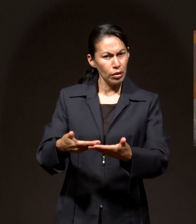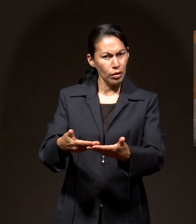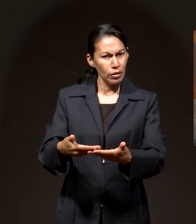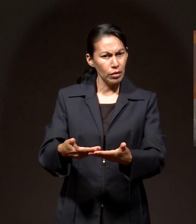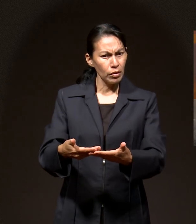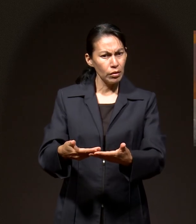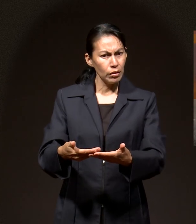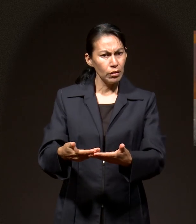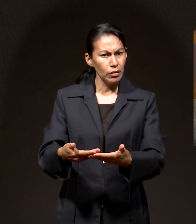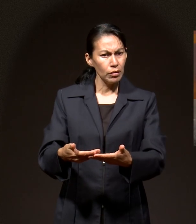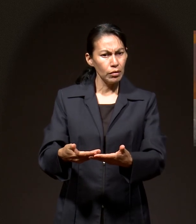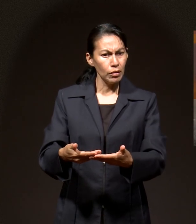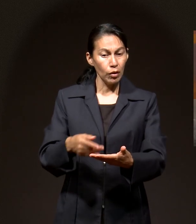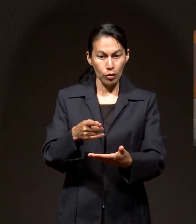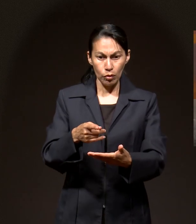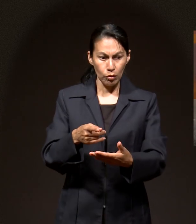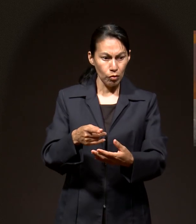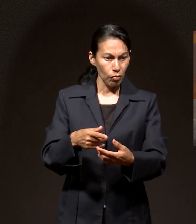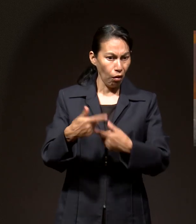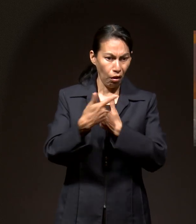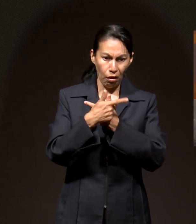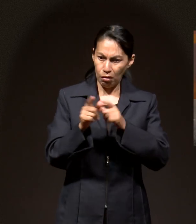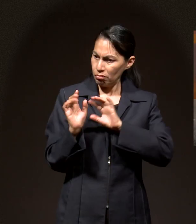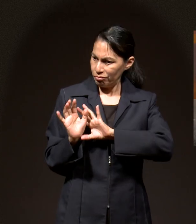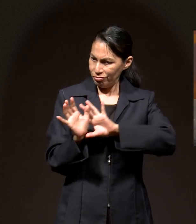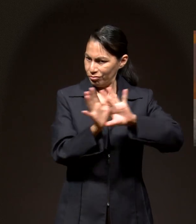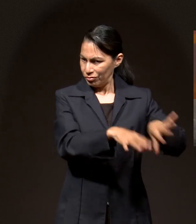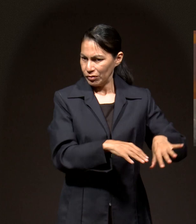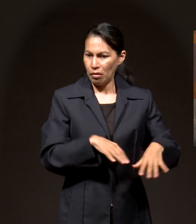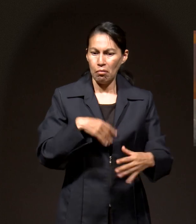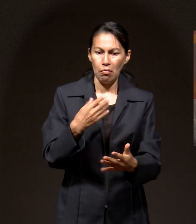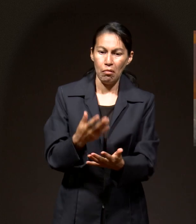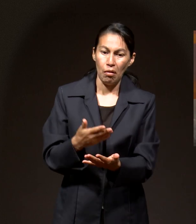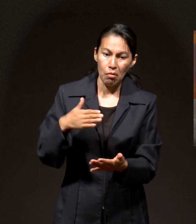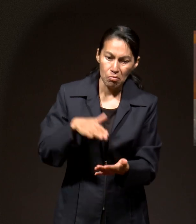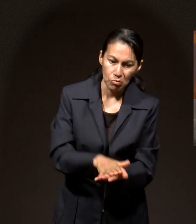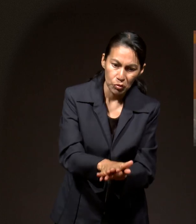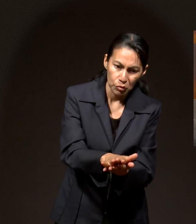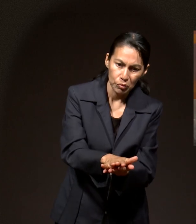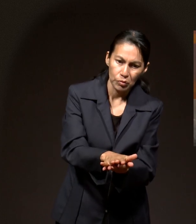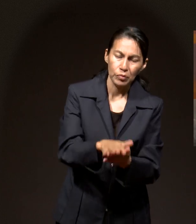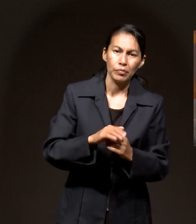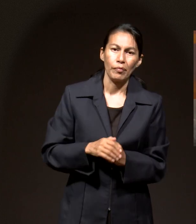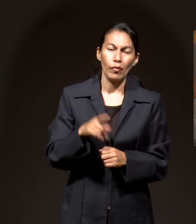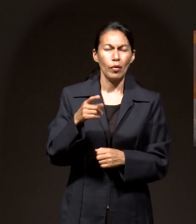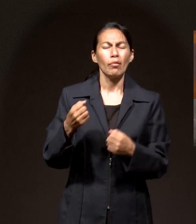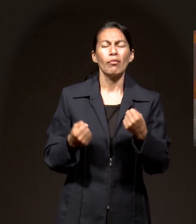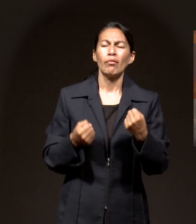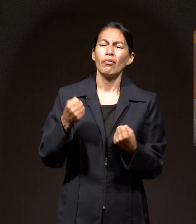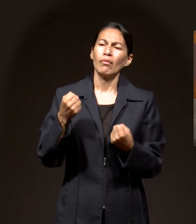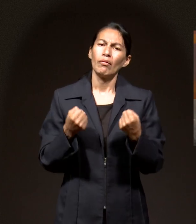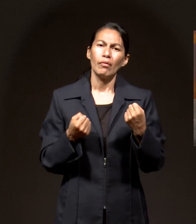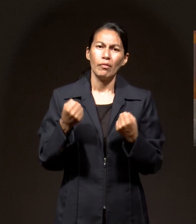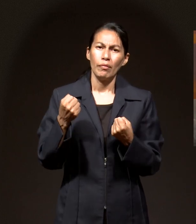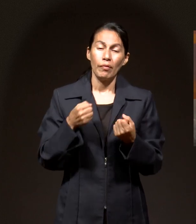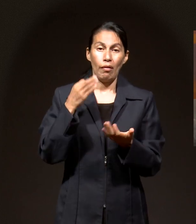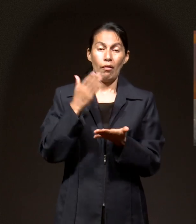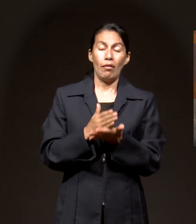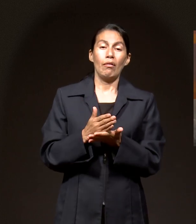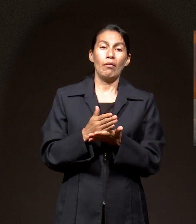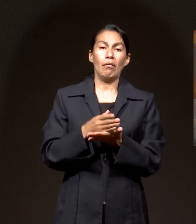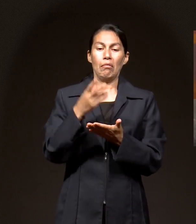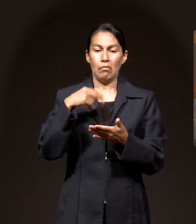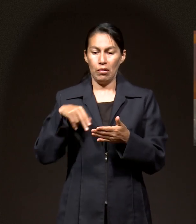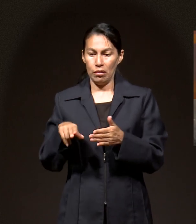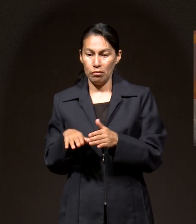estás en la calle, la indicación es dejar lo que estés haciendo y tirarte al suelo. Si vas manejando, conduciendo